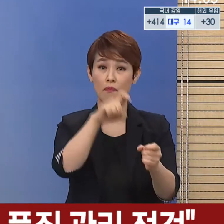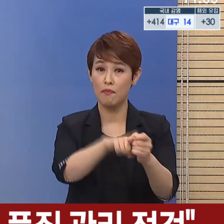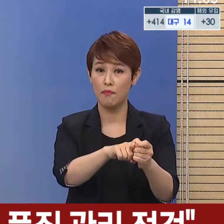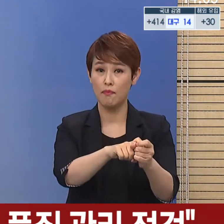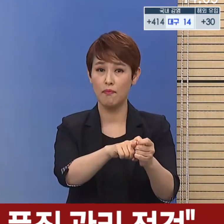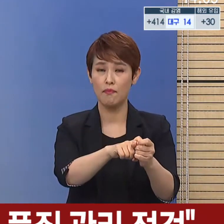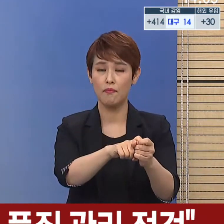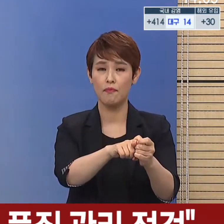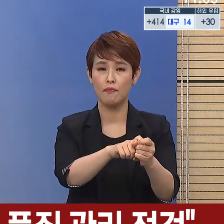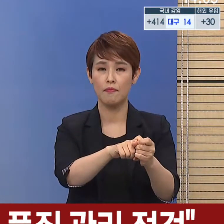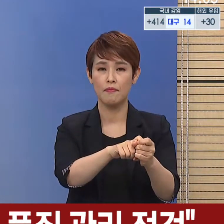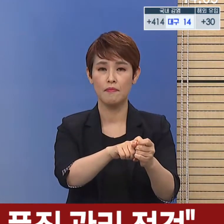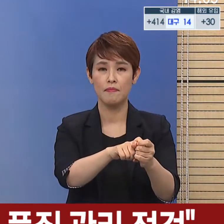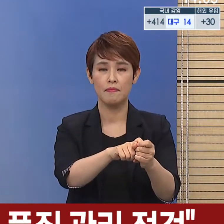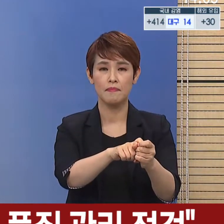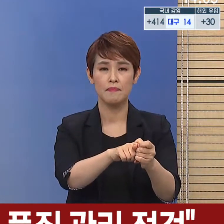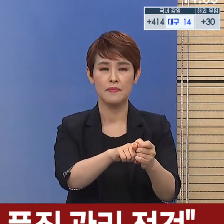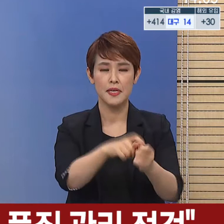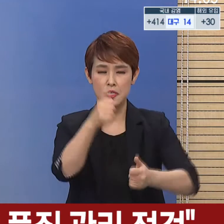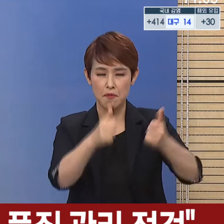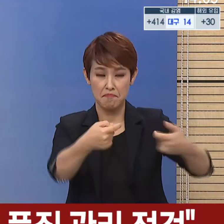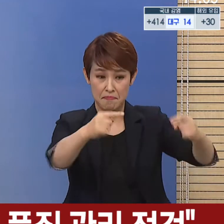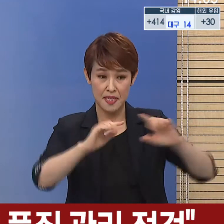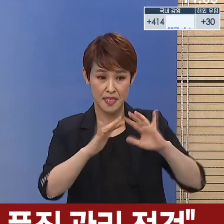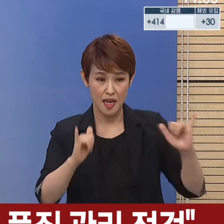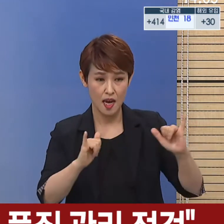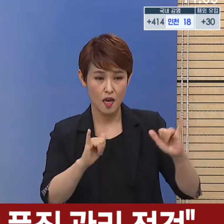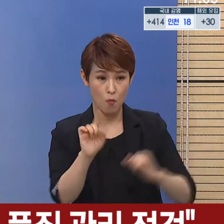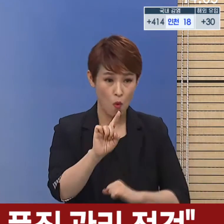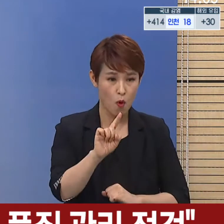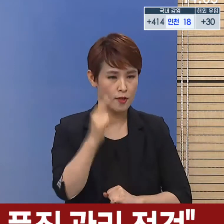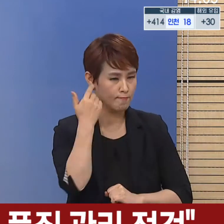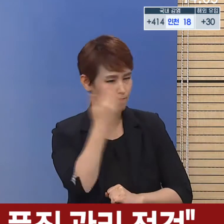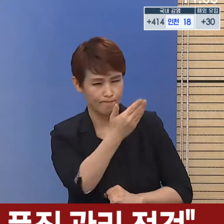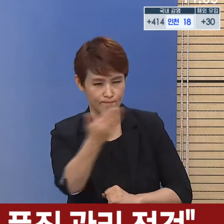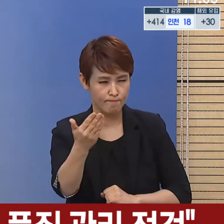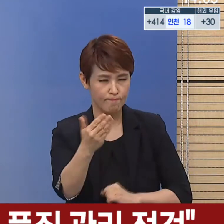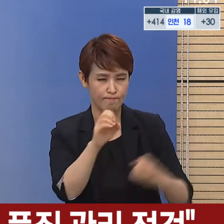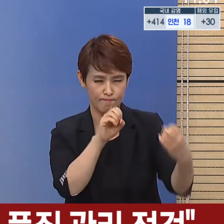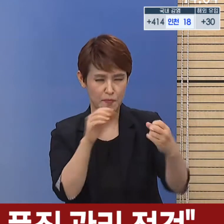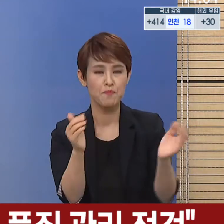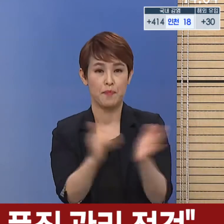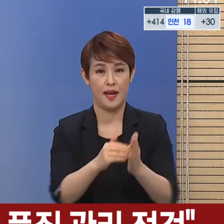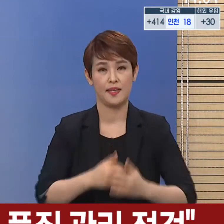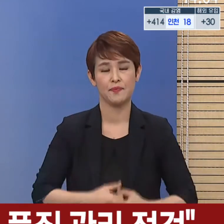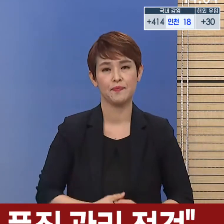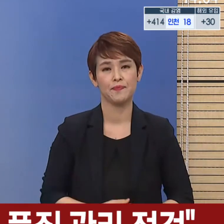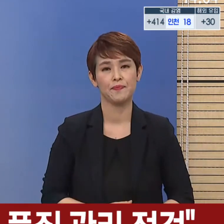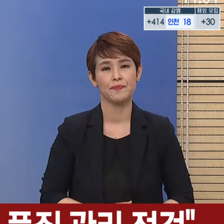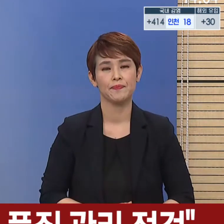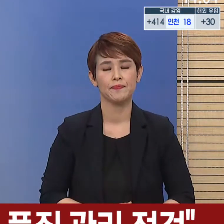위하여 임상시험 의뢰자에 대한 실태조사도 차질 없이 진행한 바 있습니다.